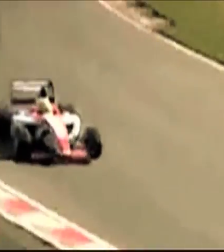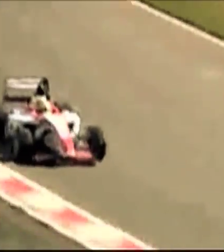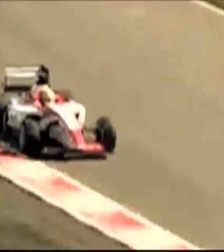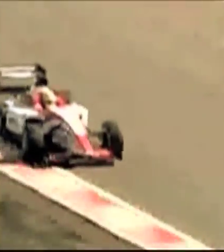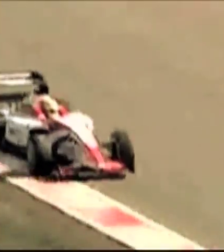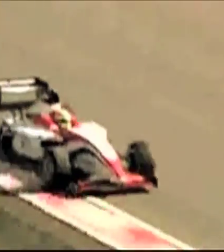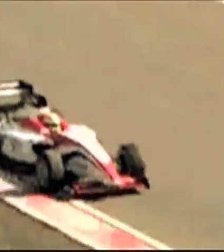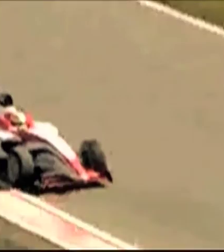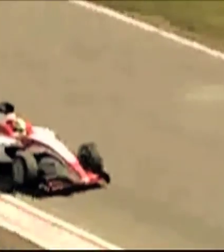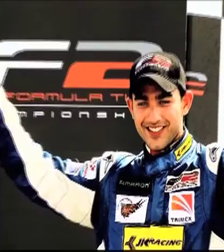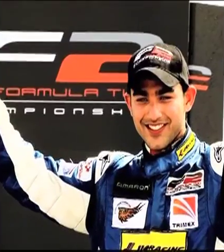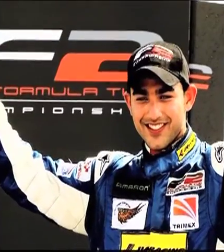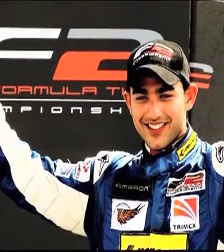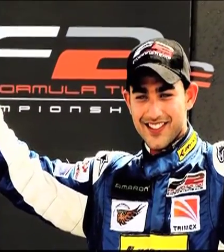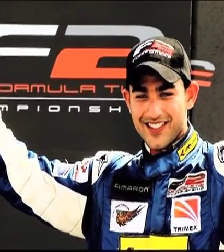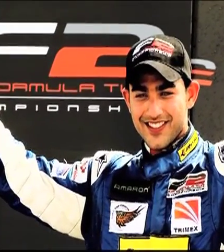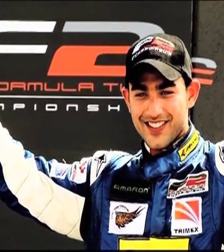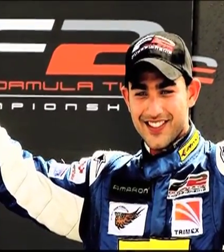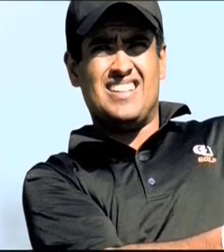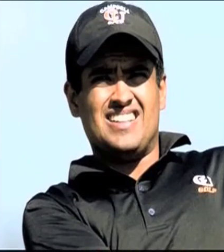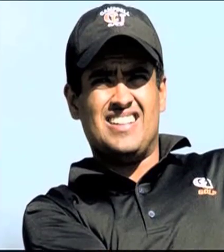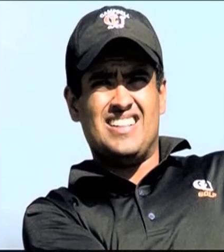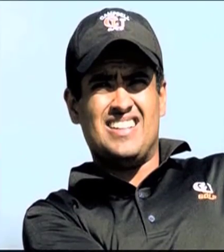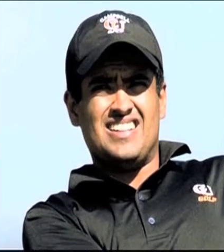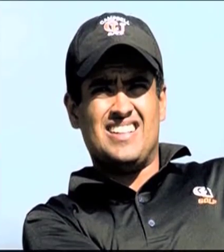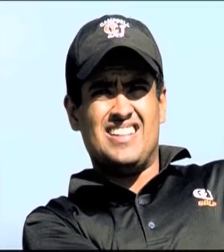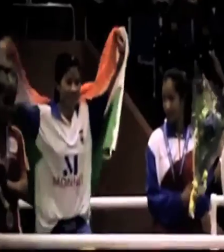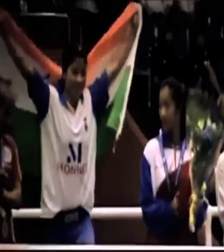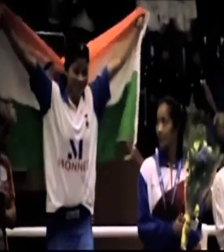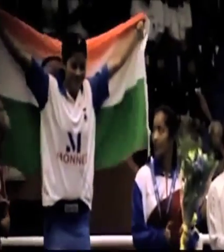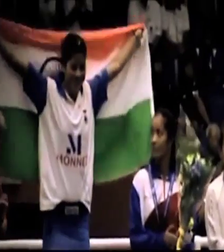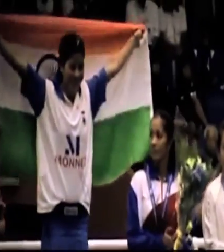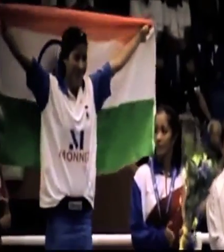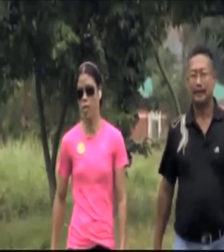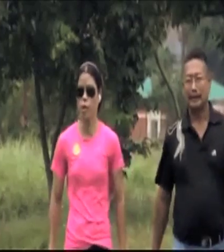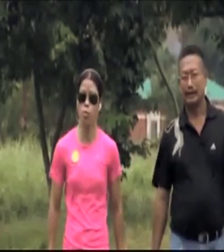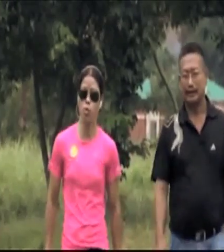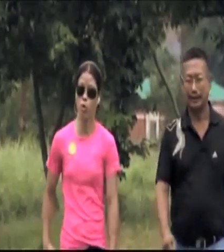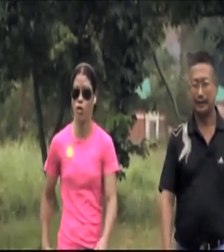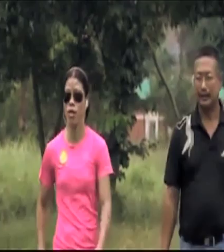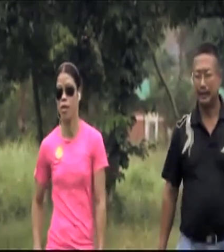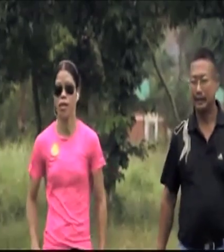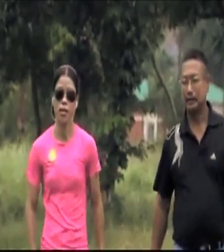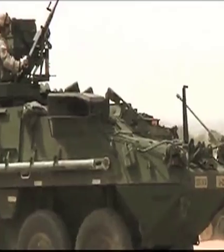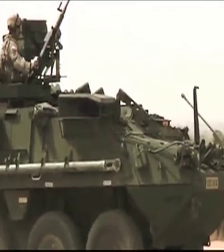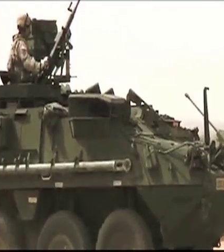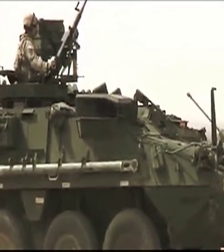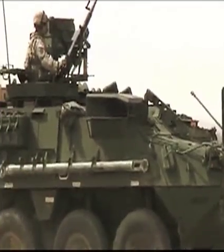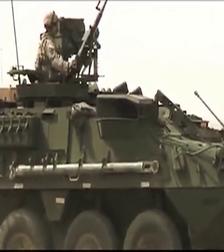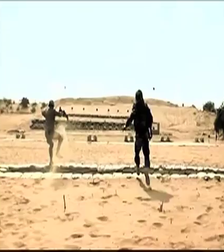रास्ता स्वयं चुने। कोई मन चाहा केंद्र चुने,